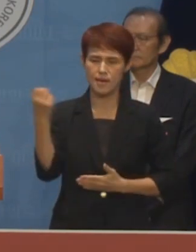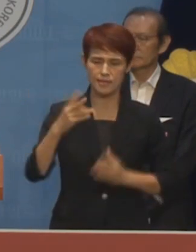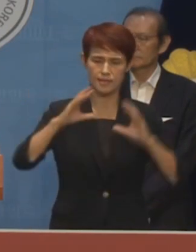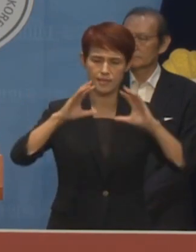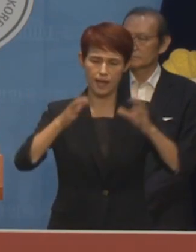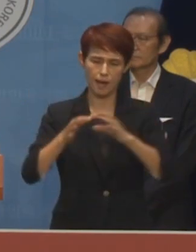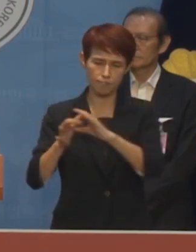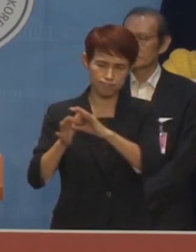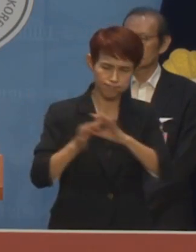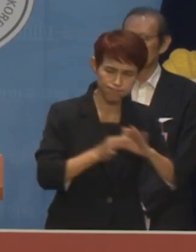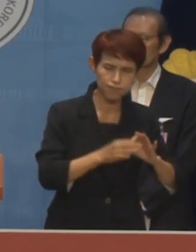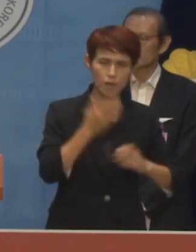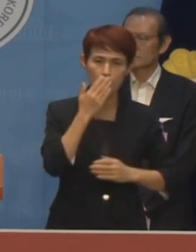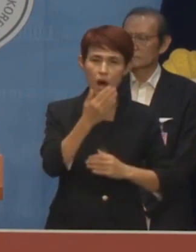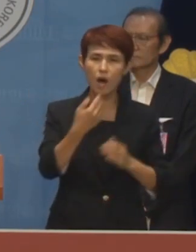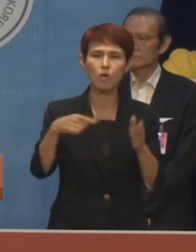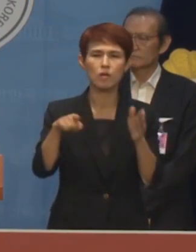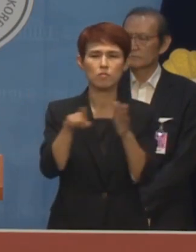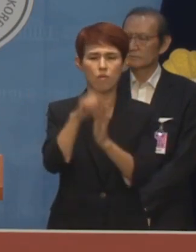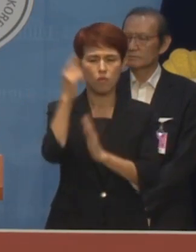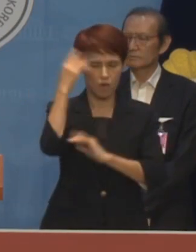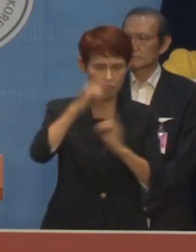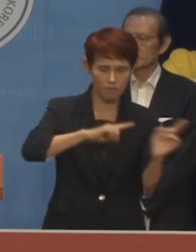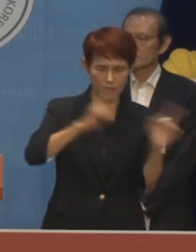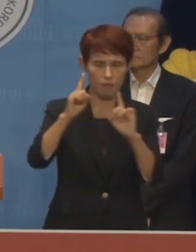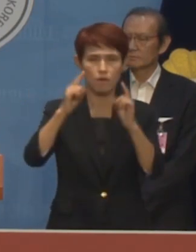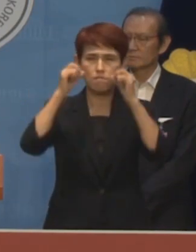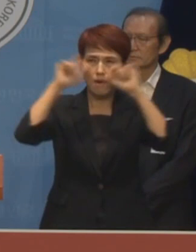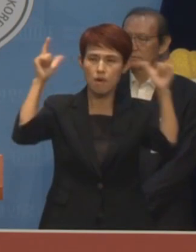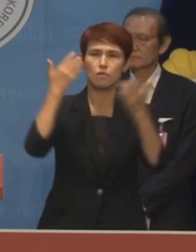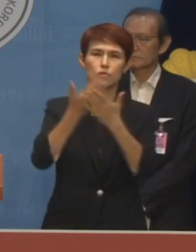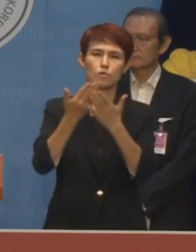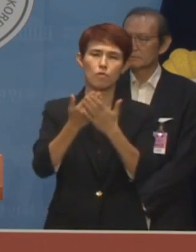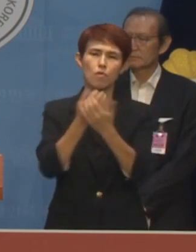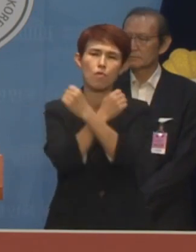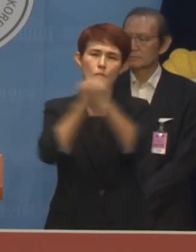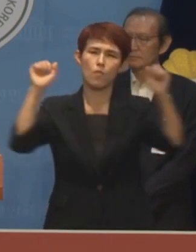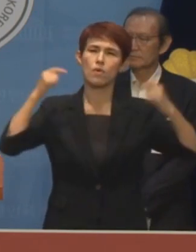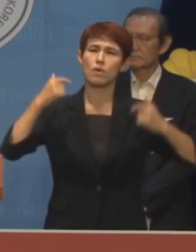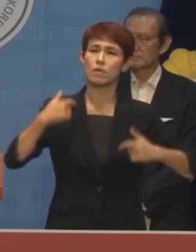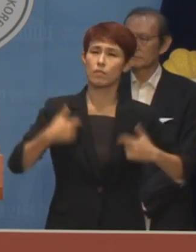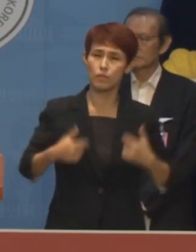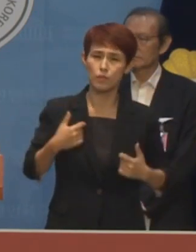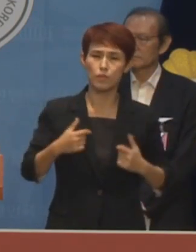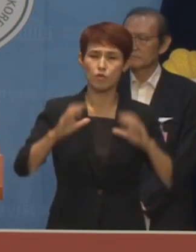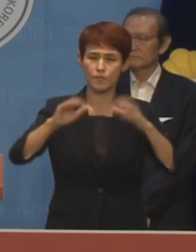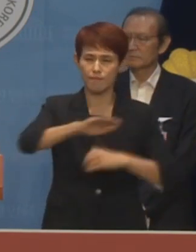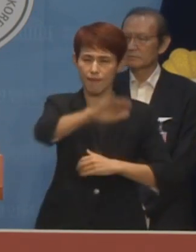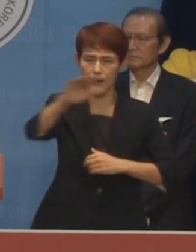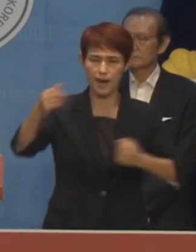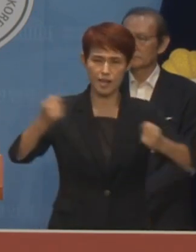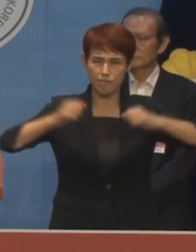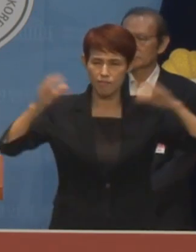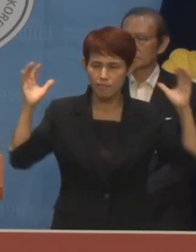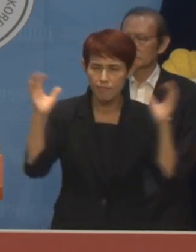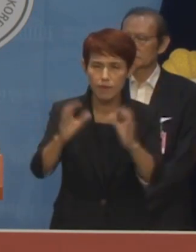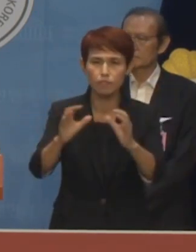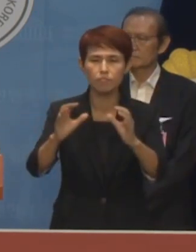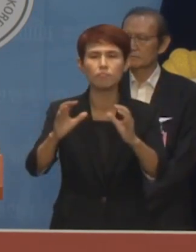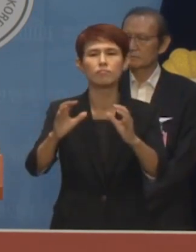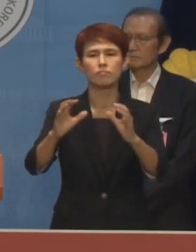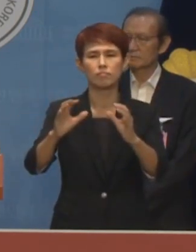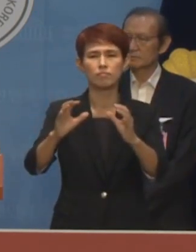있는 대안의 혼을 깨워주시어 강복의 기쁨과 선량한 국민이 대동단결하여 꺼져가는